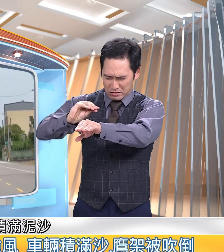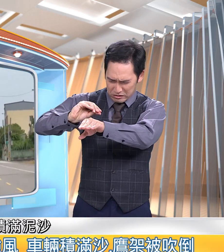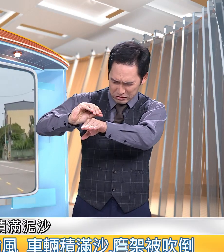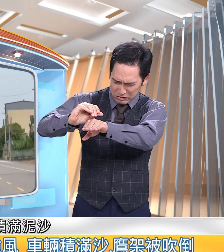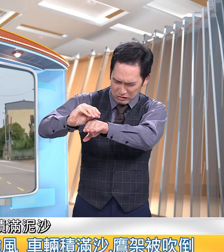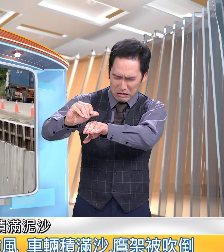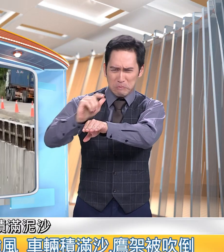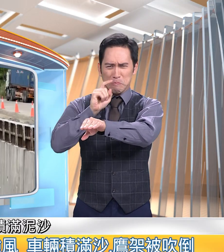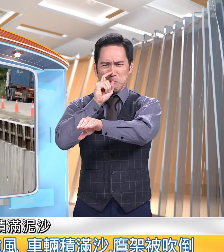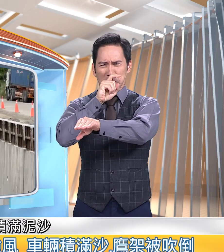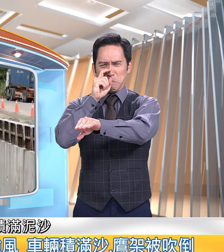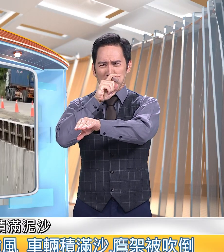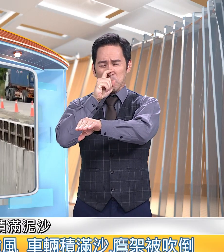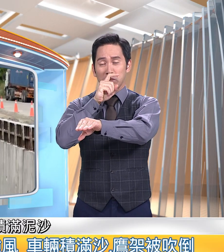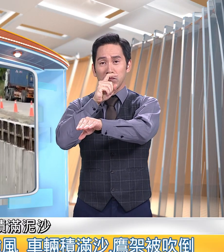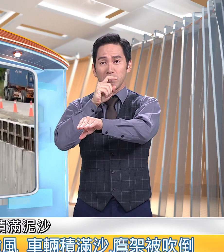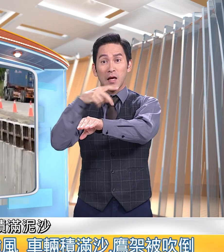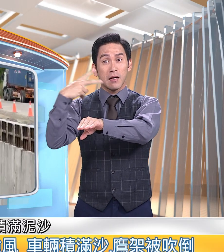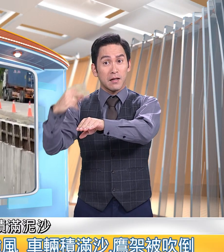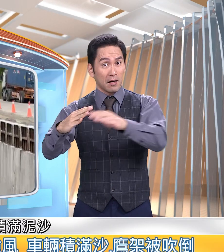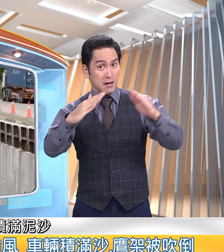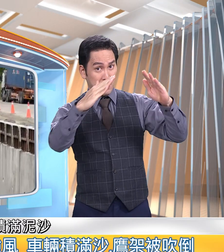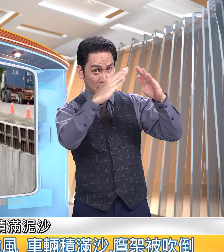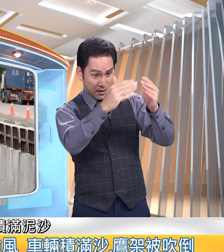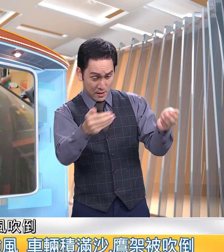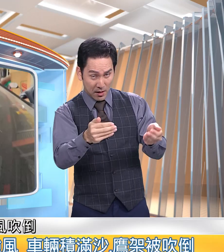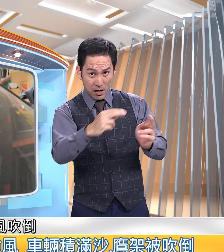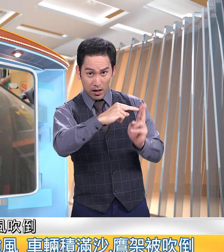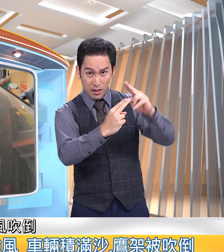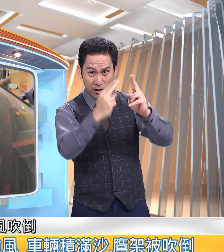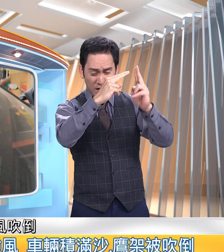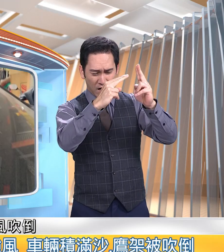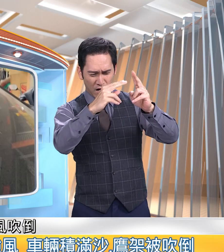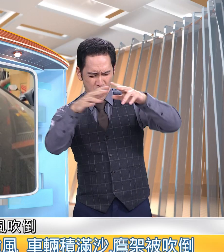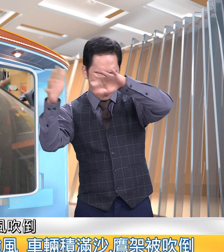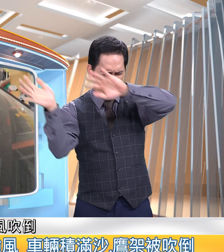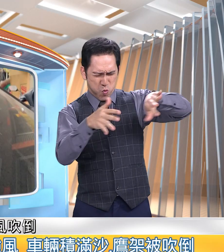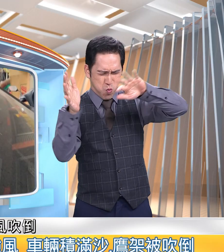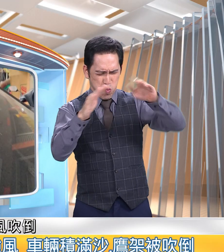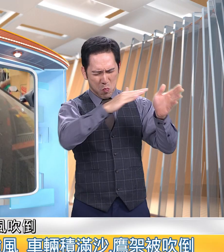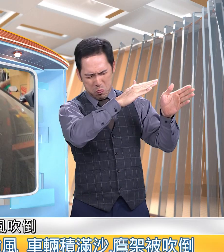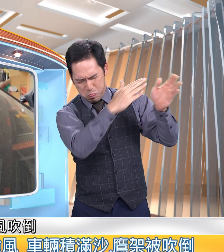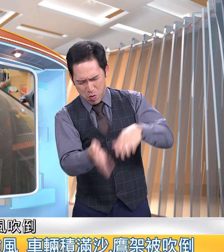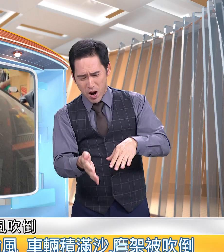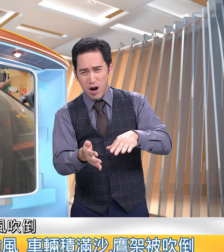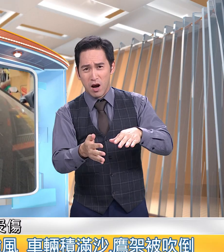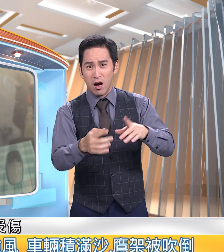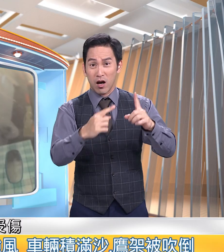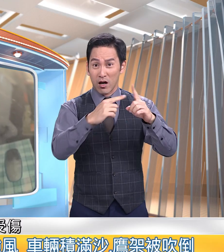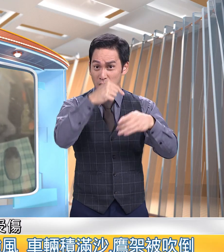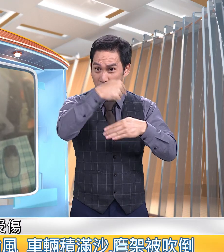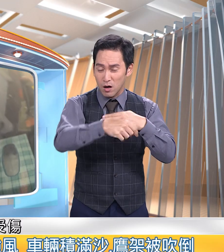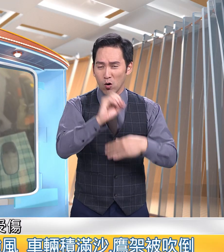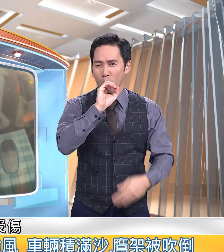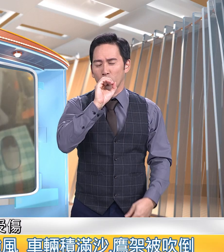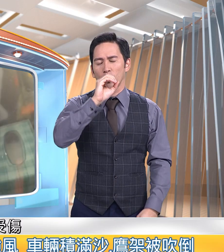的车辆也积满泥沙。也有鹰架遭到强风吹倒，幸好没有人员受